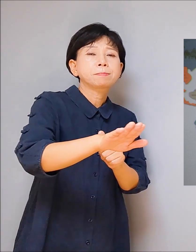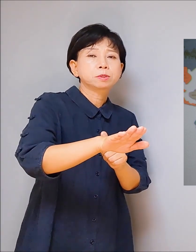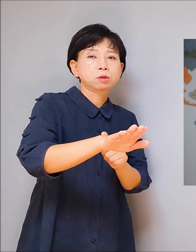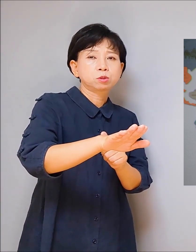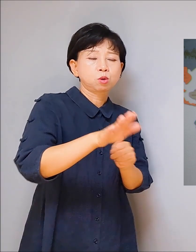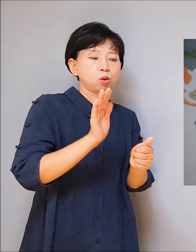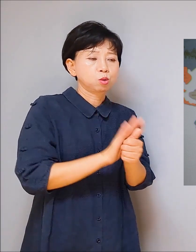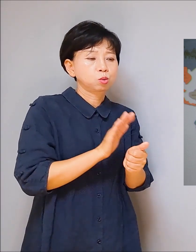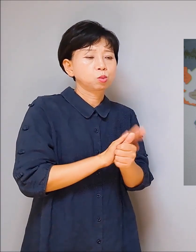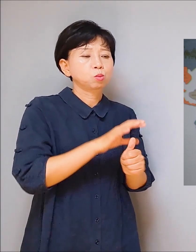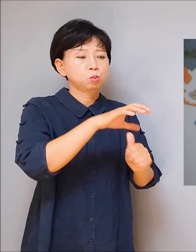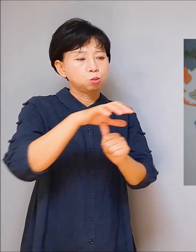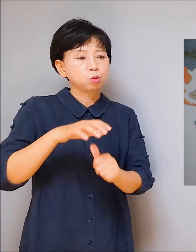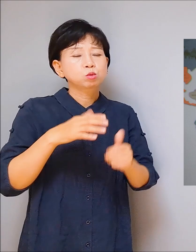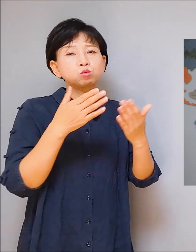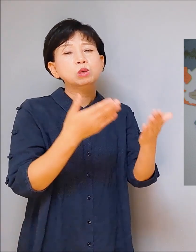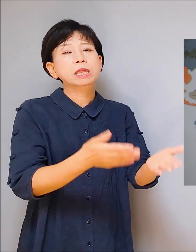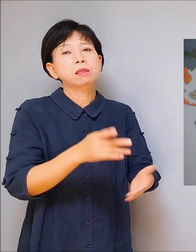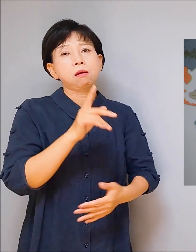말로 기록이 되어 있어요.